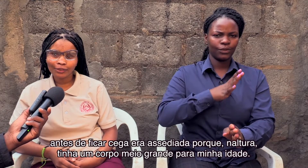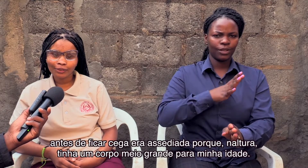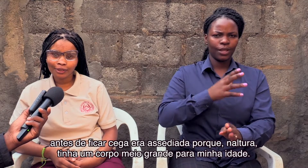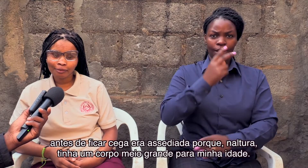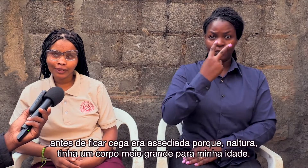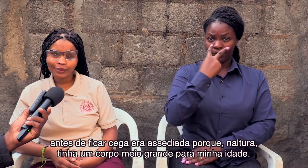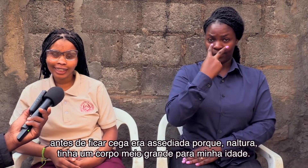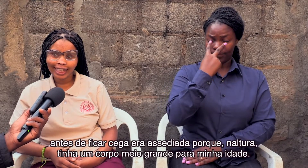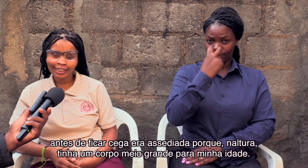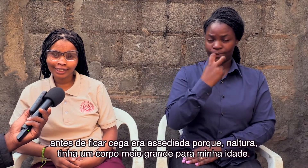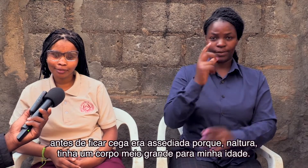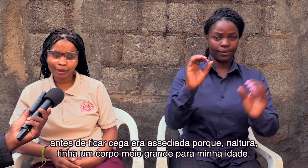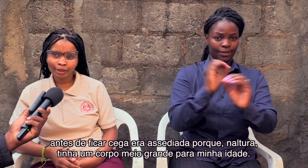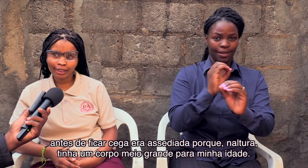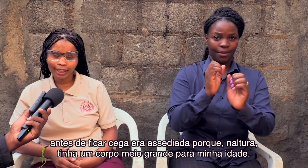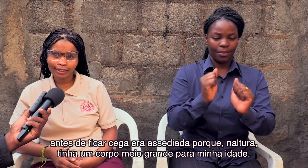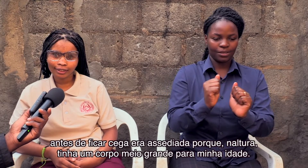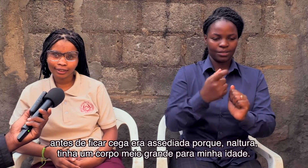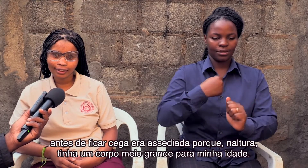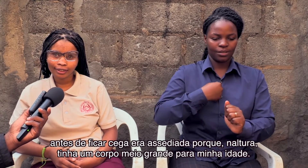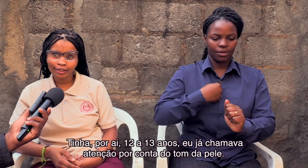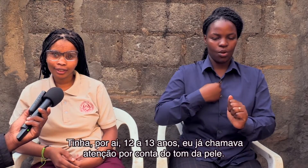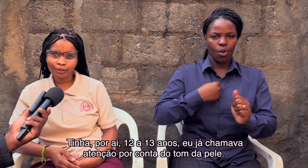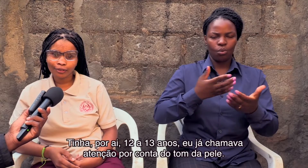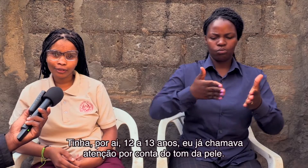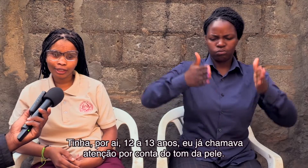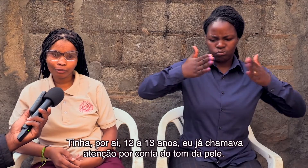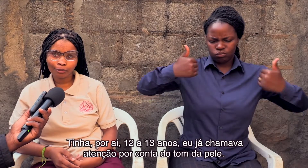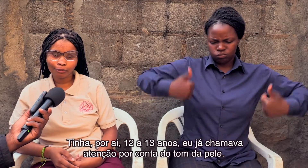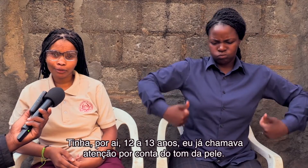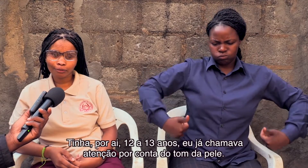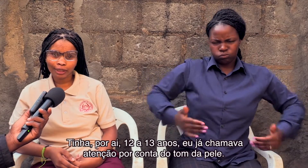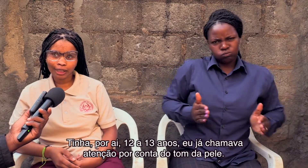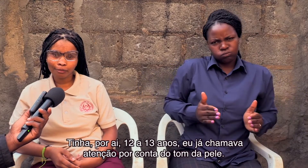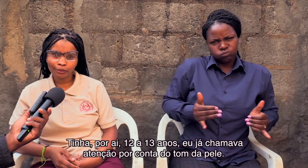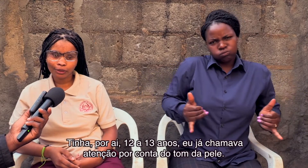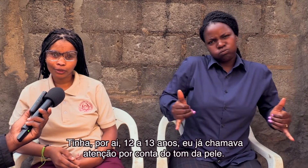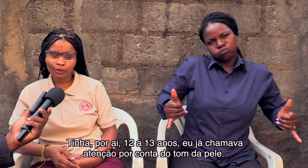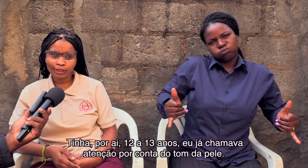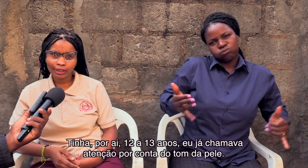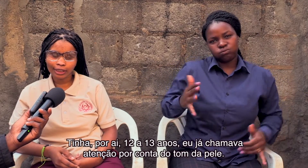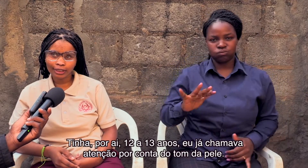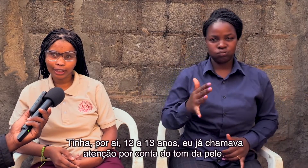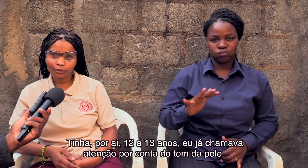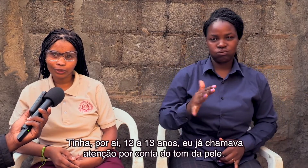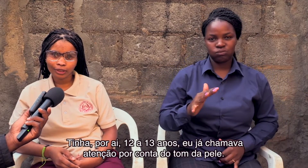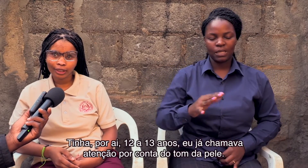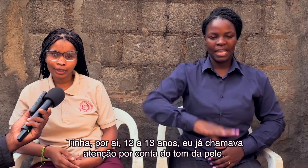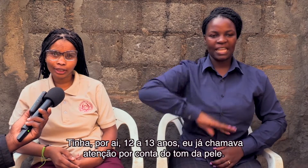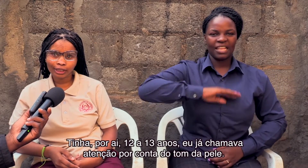meio grande para a minha idade. Eu andava por 12, 13 anos. Eu já